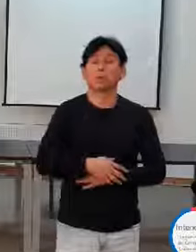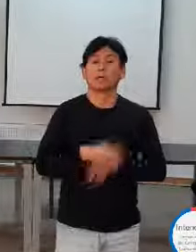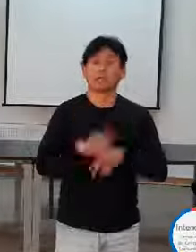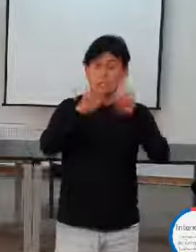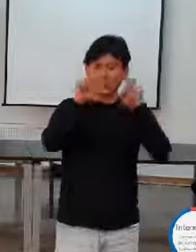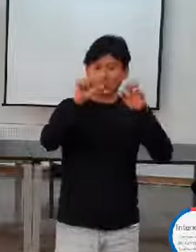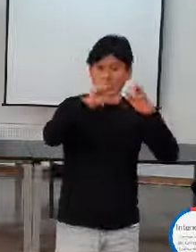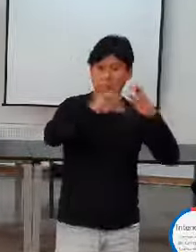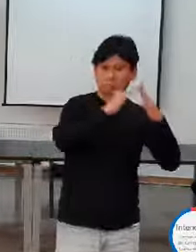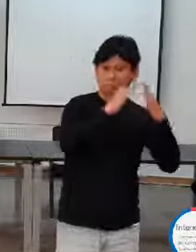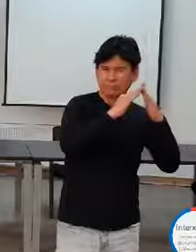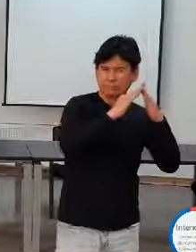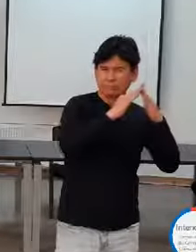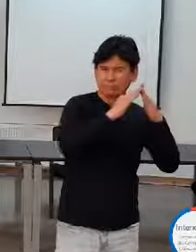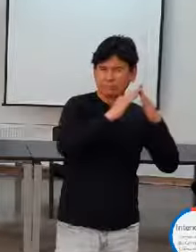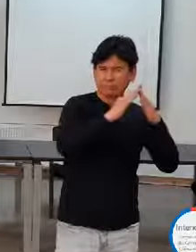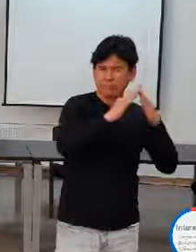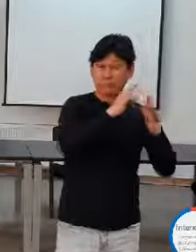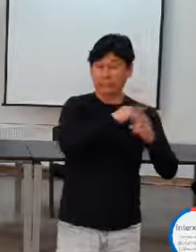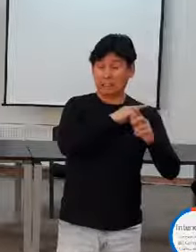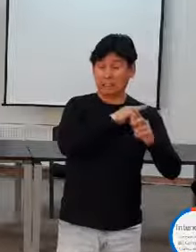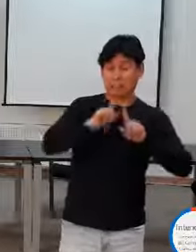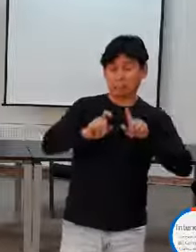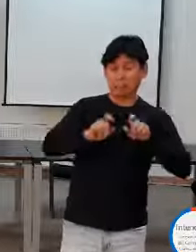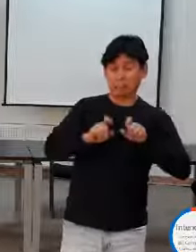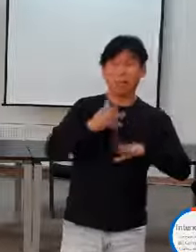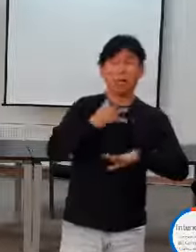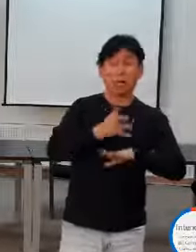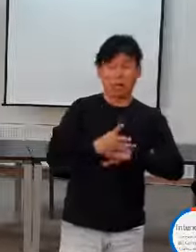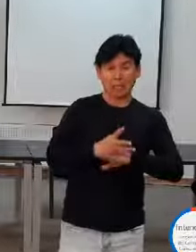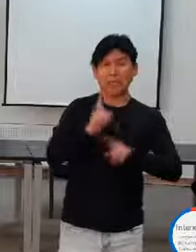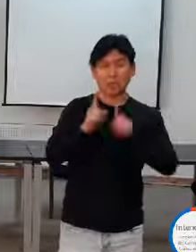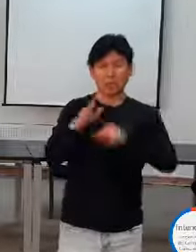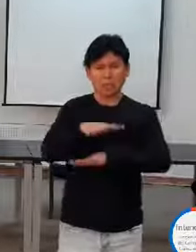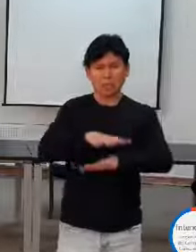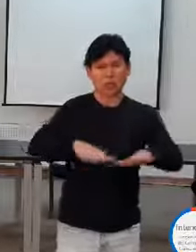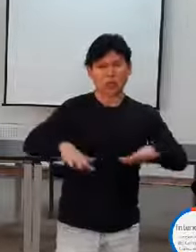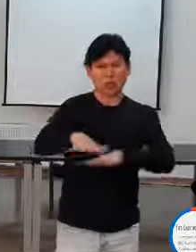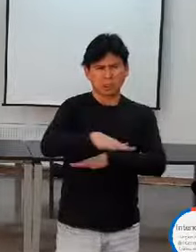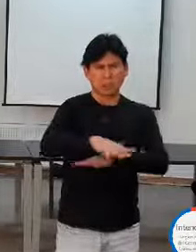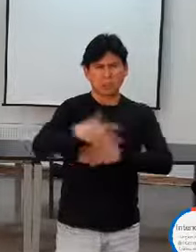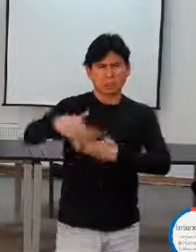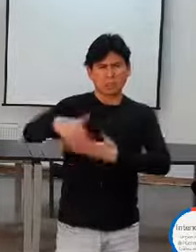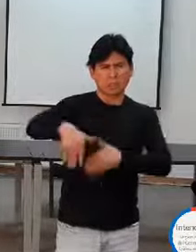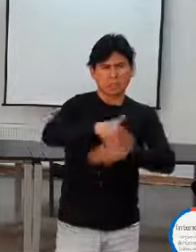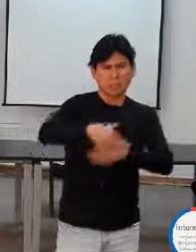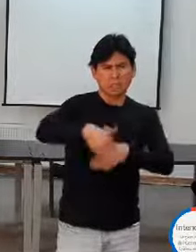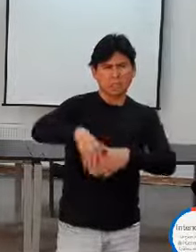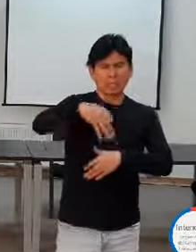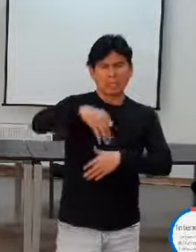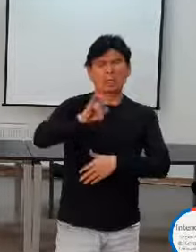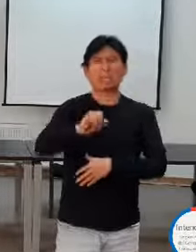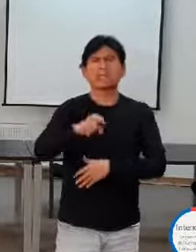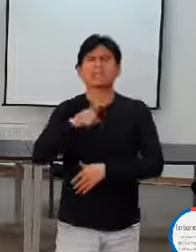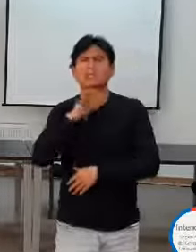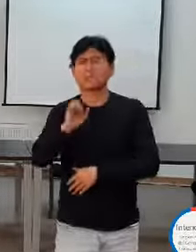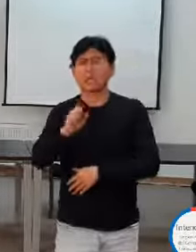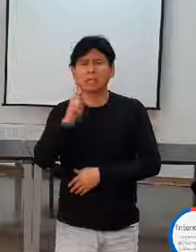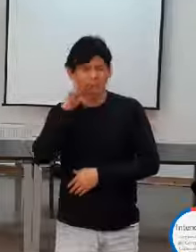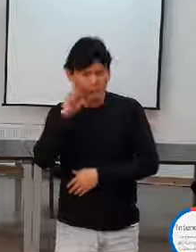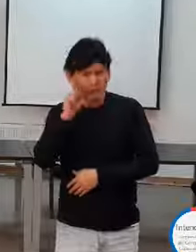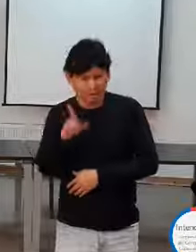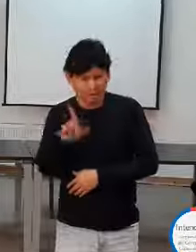a la hora del toqueque a pesar que el jefe la defensa no lo informó o se produjeron algunos desórdenes públicos en calle Las Quintas con los aromas tiene alguna información con